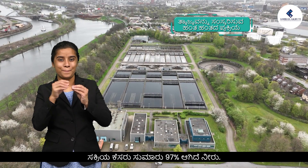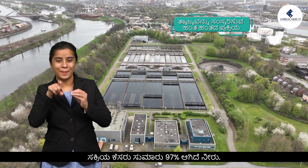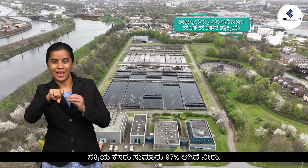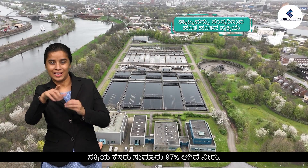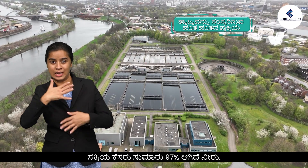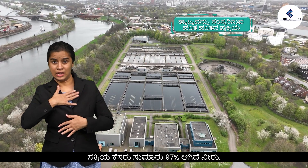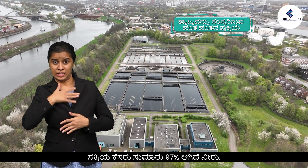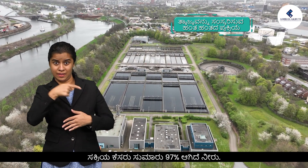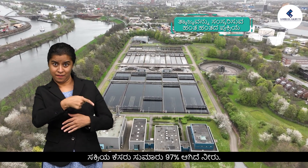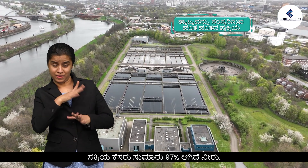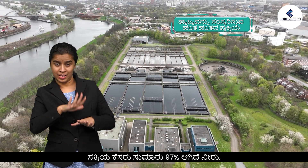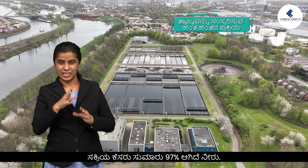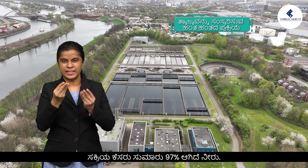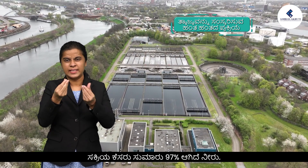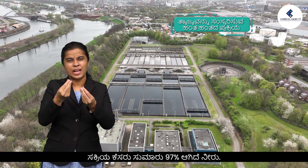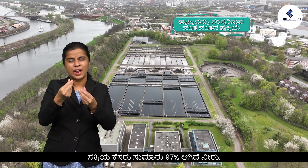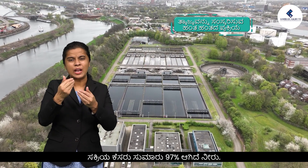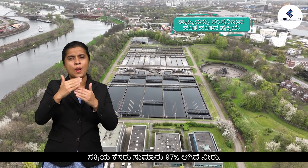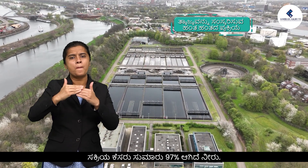ಸಕ್ರಿಯ ಕೆಸರು ಸುಮಾರು